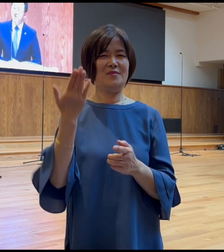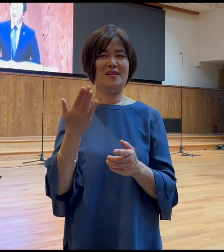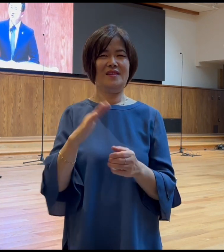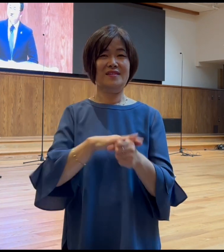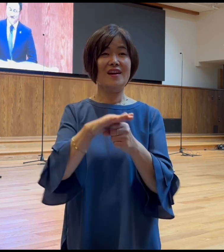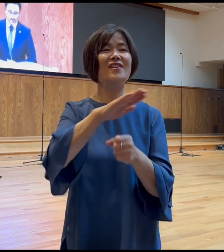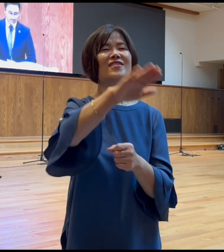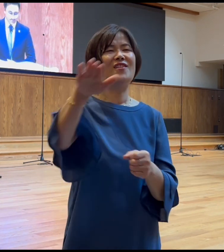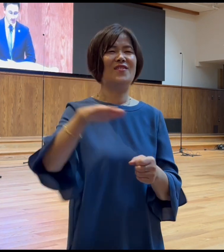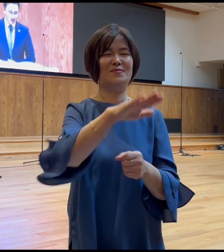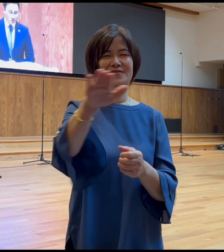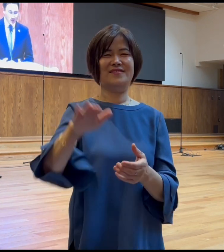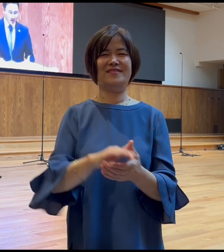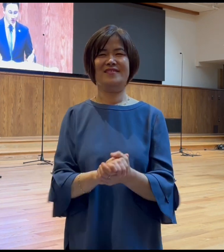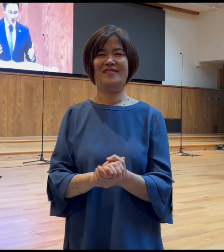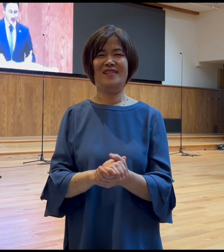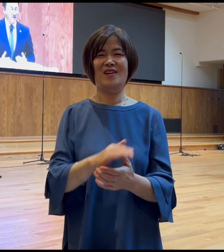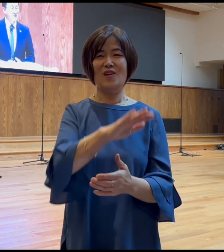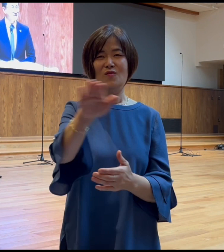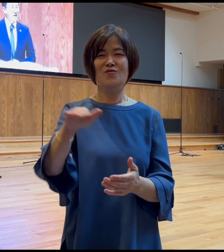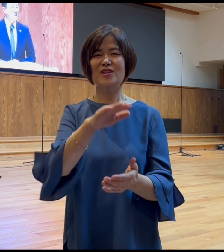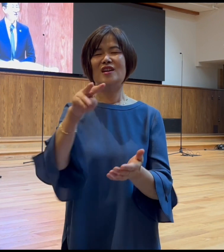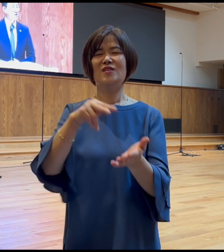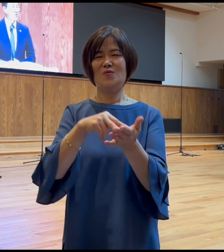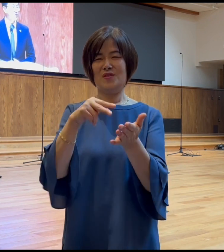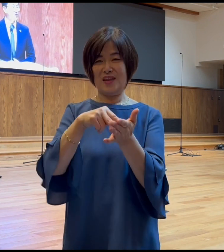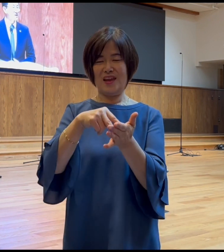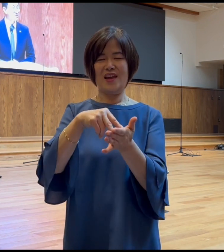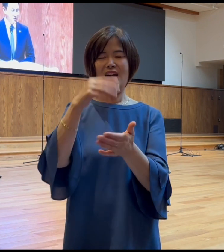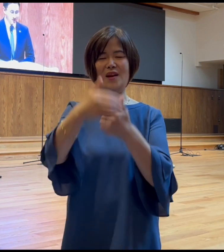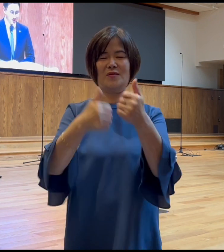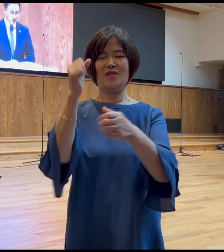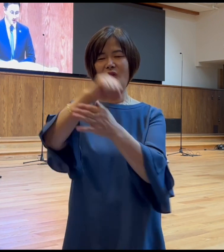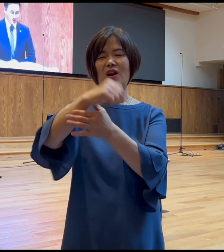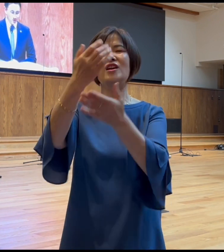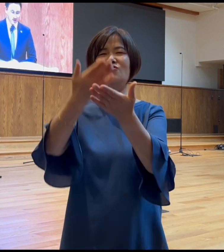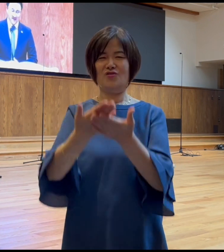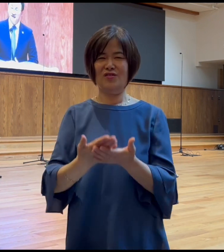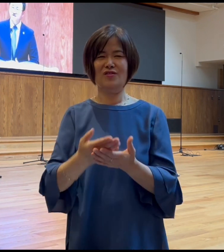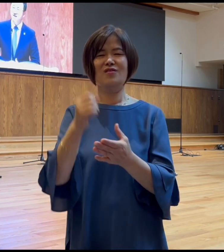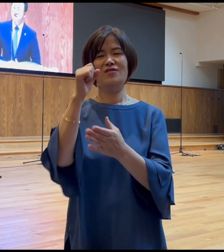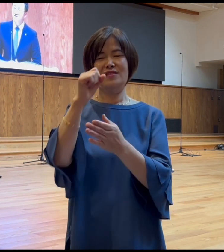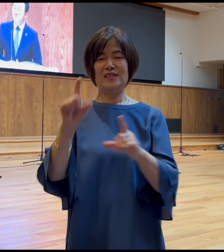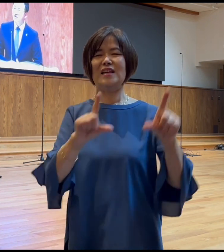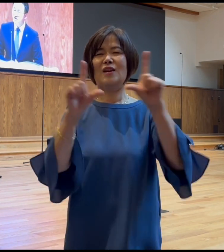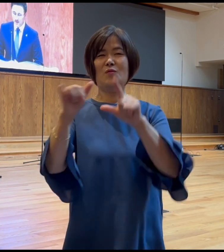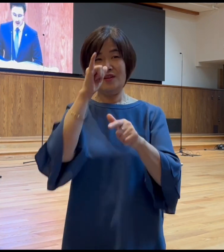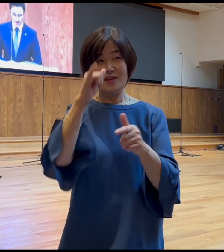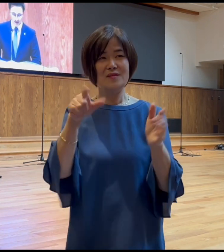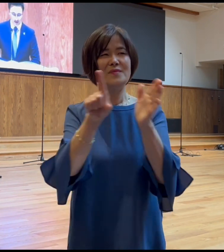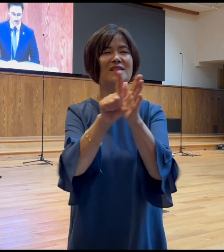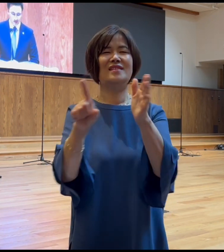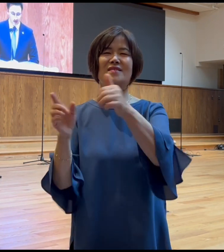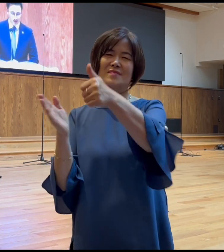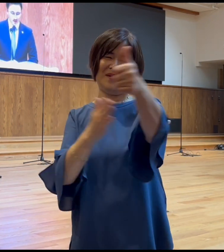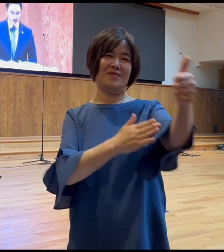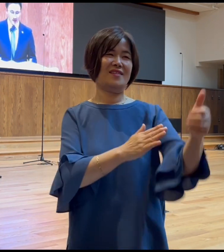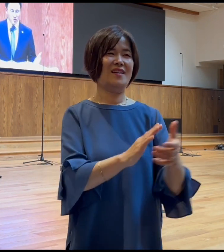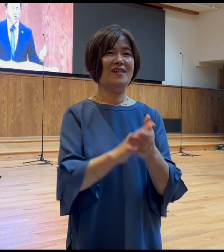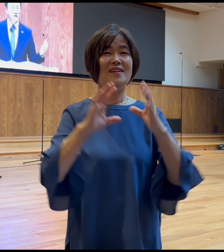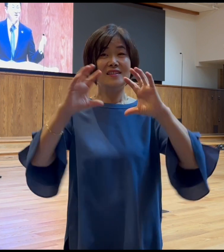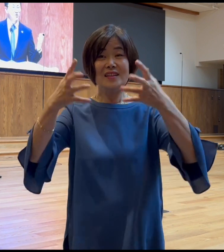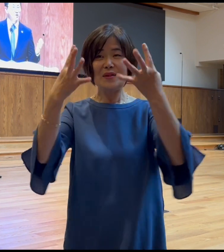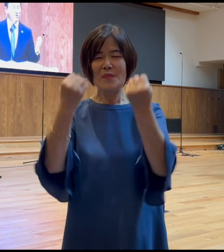사랑하는 여러분, 우리의 존재함은 하나님께서 허락해 주셔서 존재한다는 사실을 믿으시기 바랍니다.